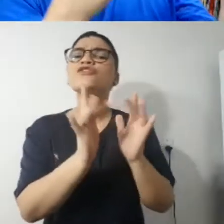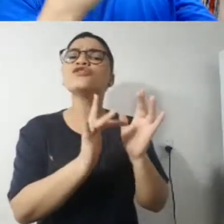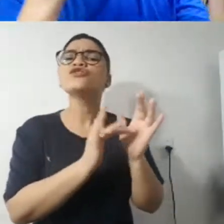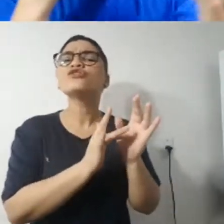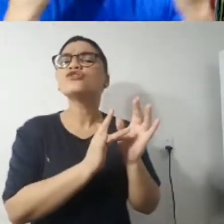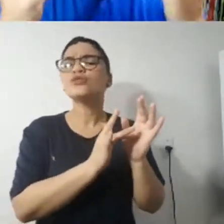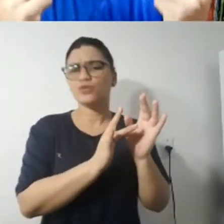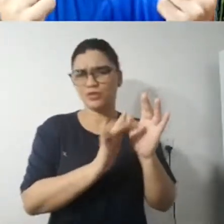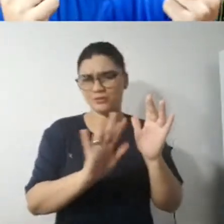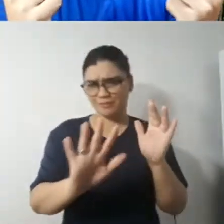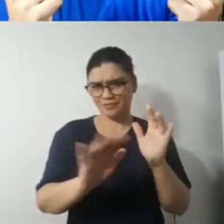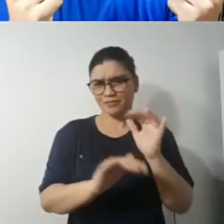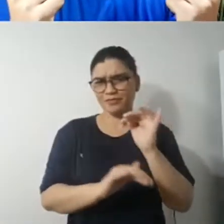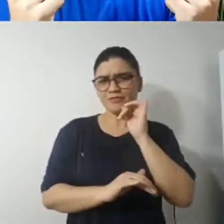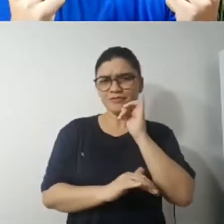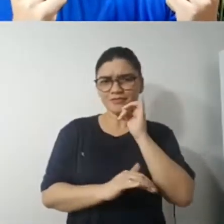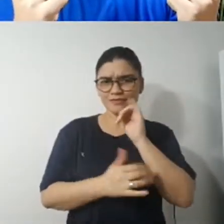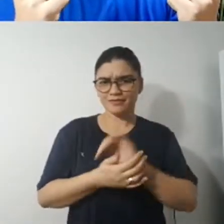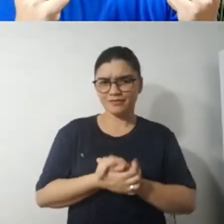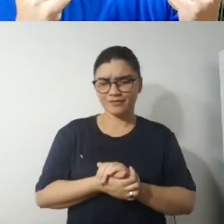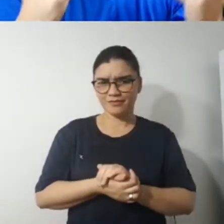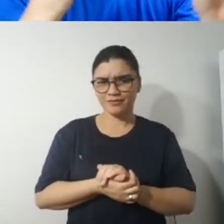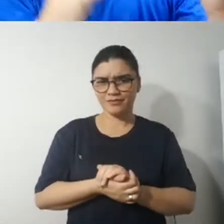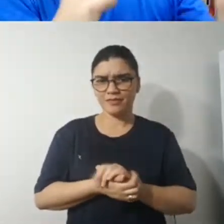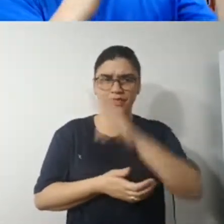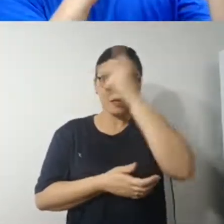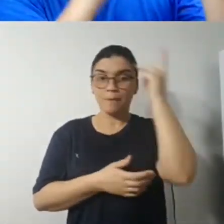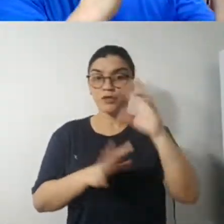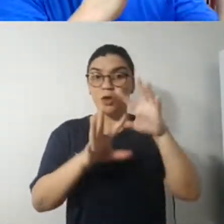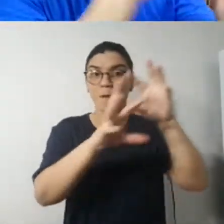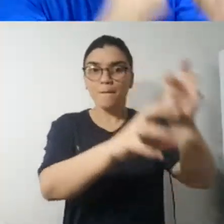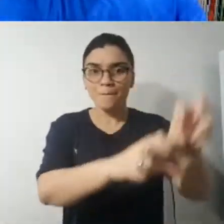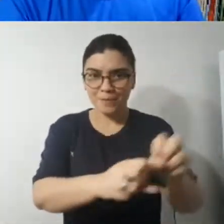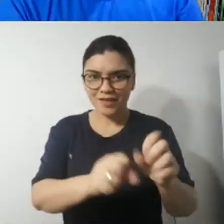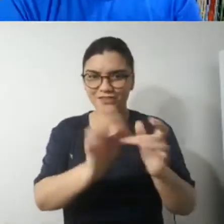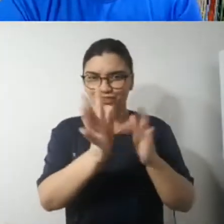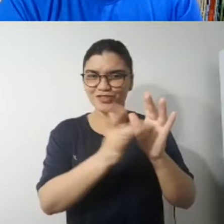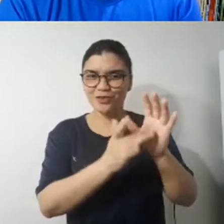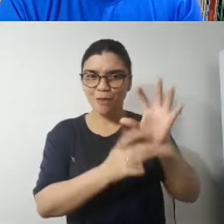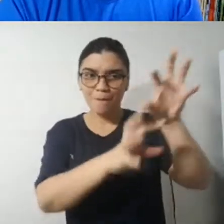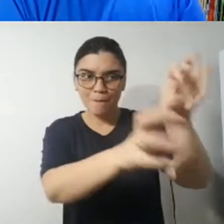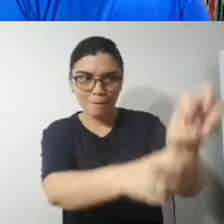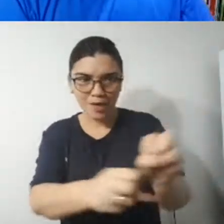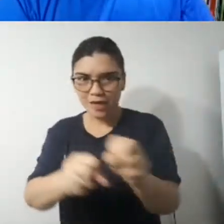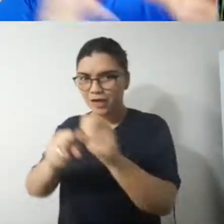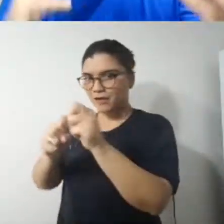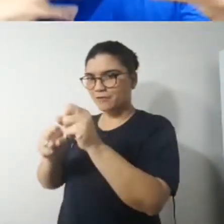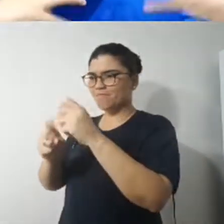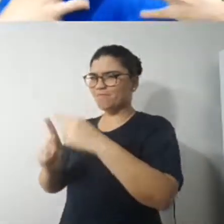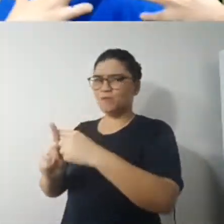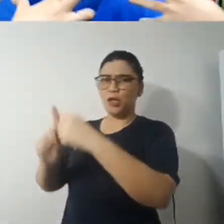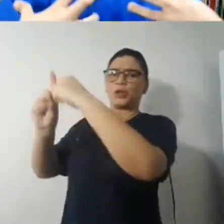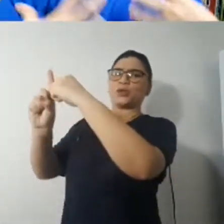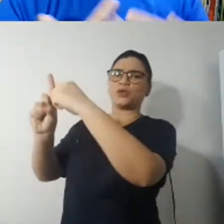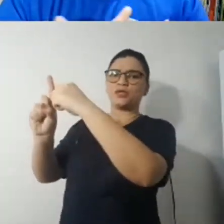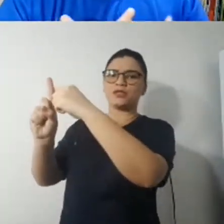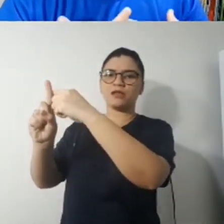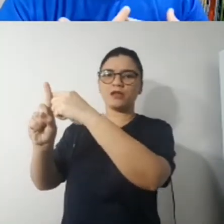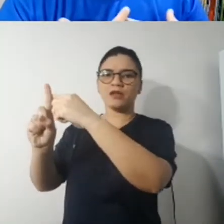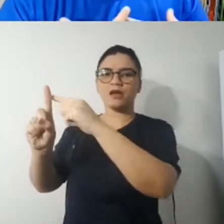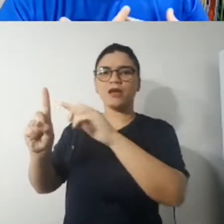o crucificaram? Ele se tornou bênção na vida deles. Ele se tornou bênção na nossa